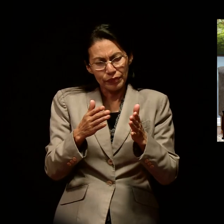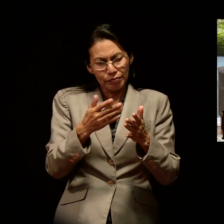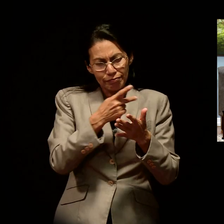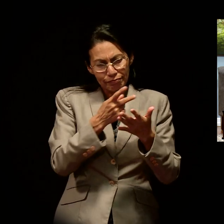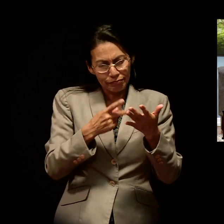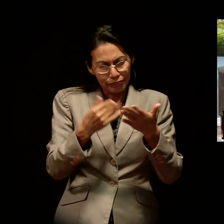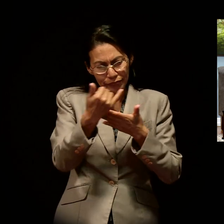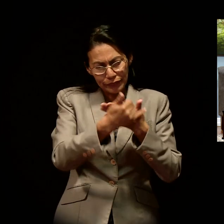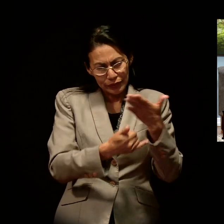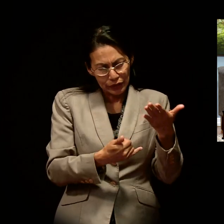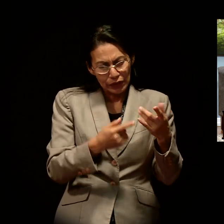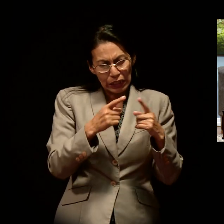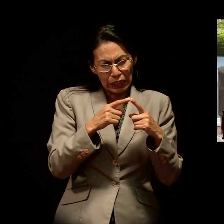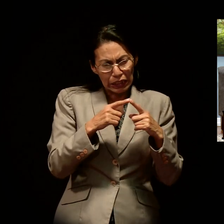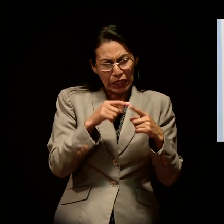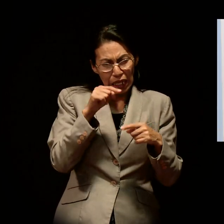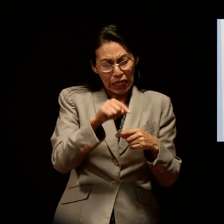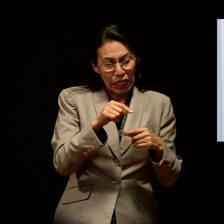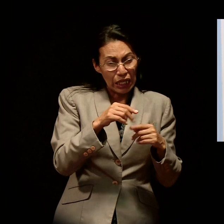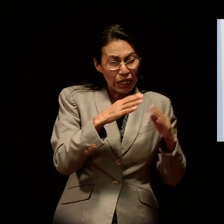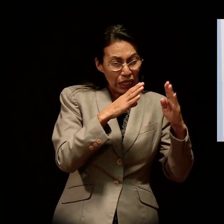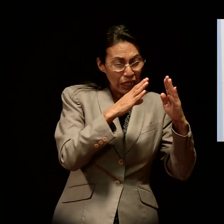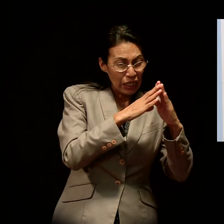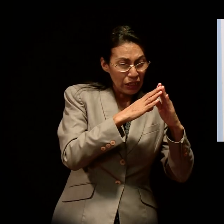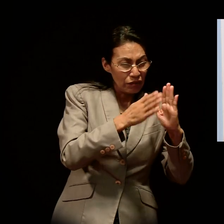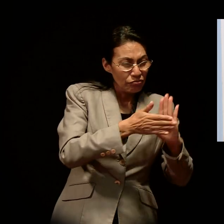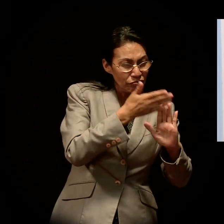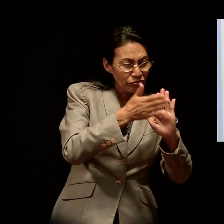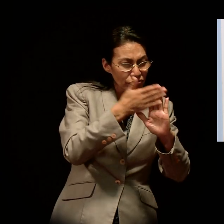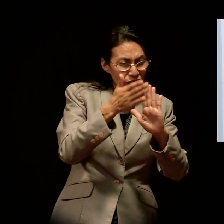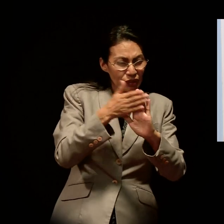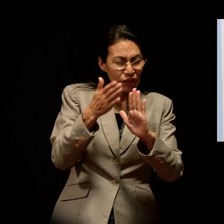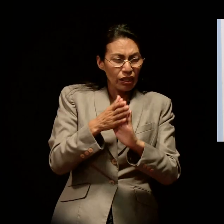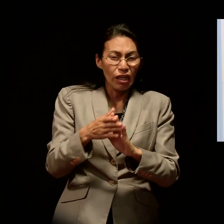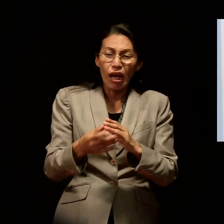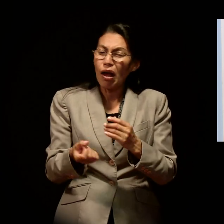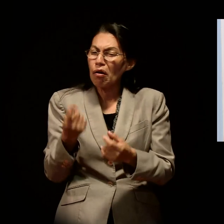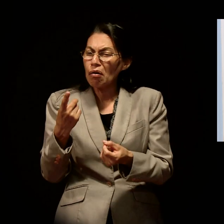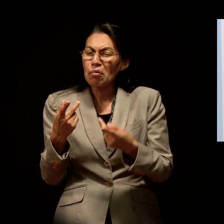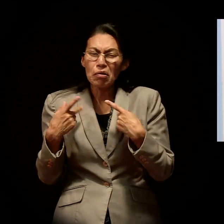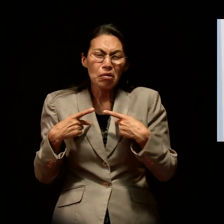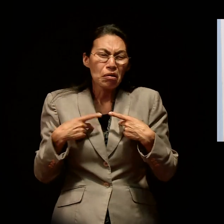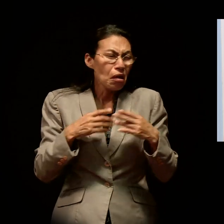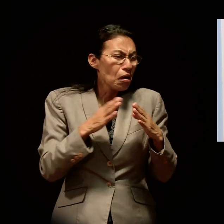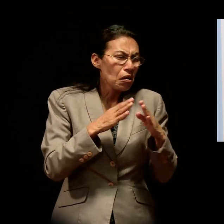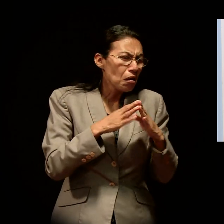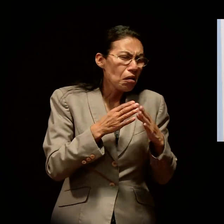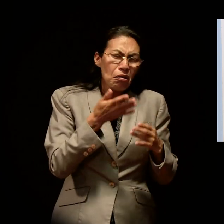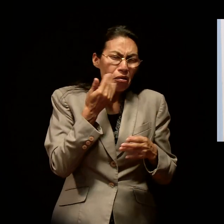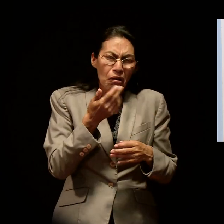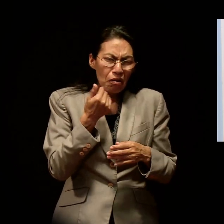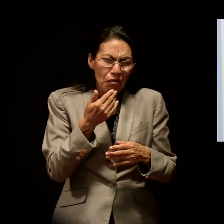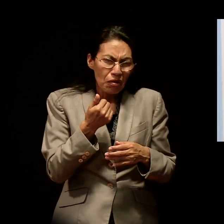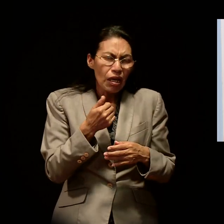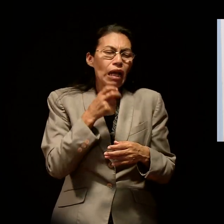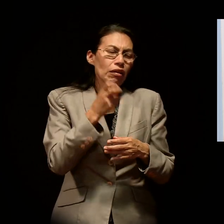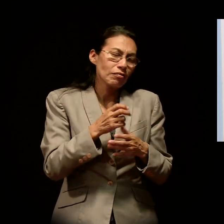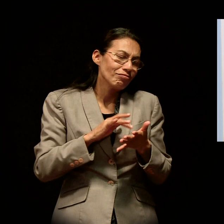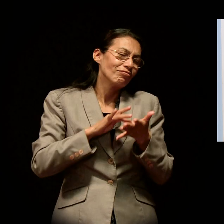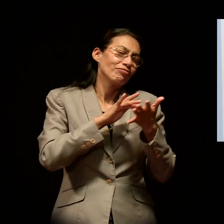proyecto de la iglesia que era construir casas en la comunidad a gente que no tenía hogar